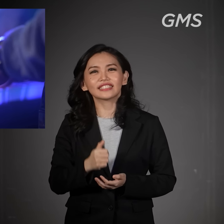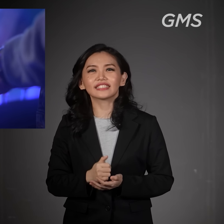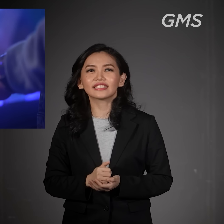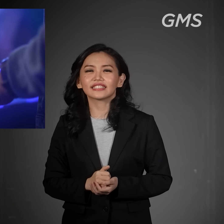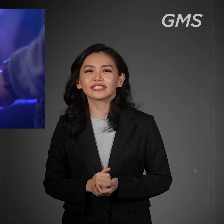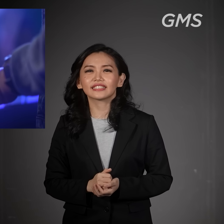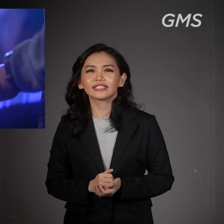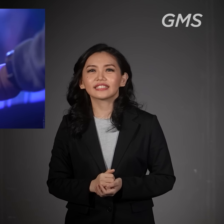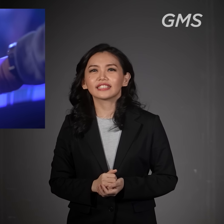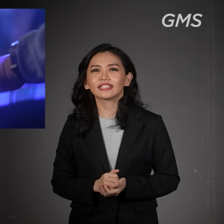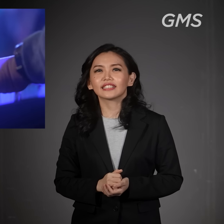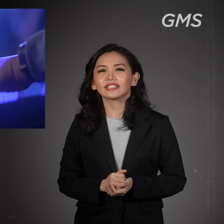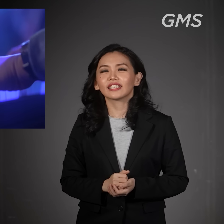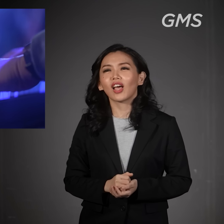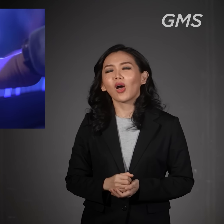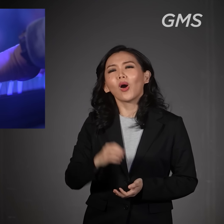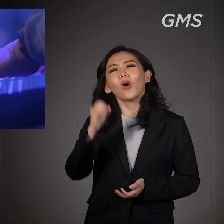termanis. Oh